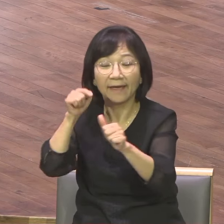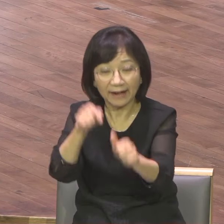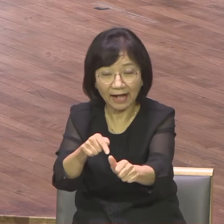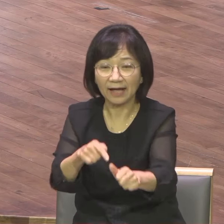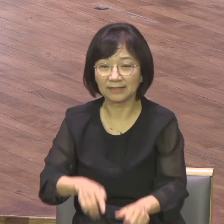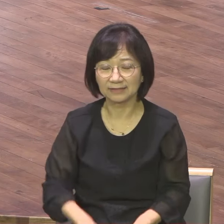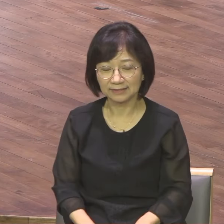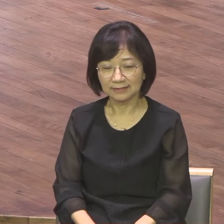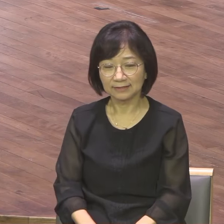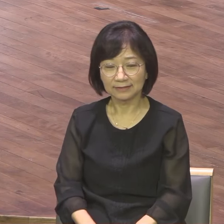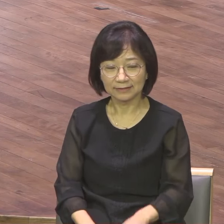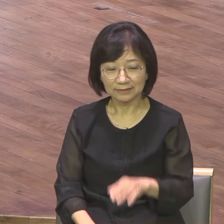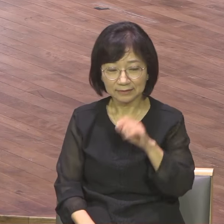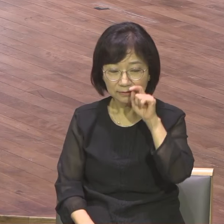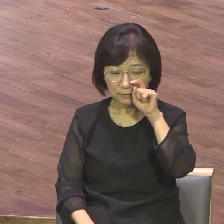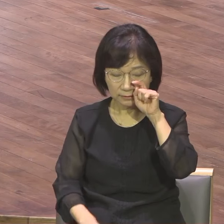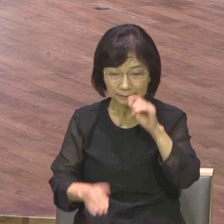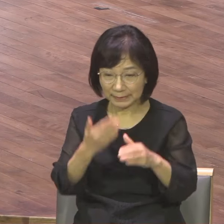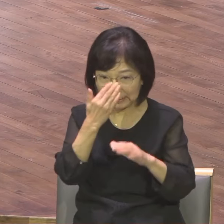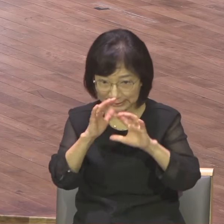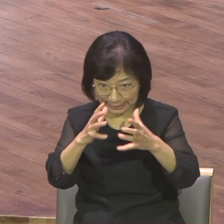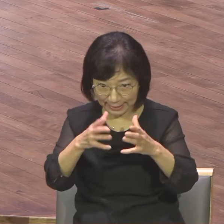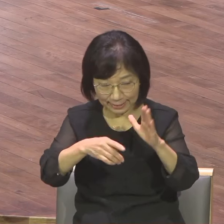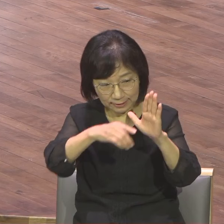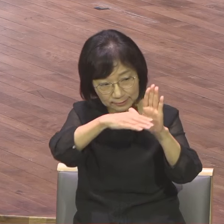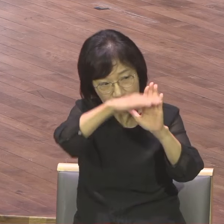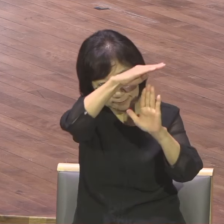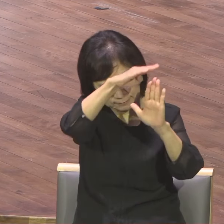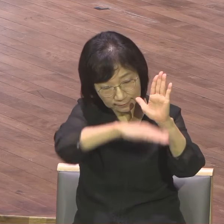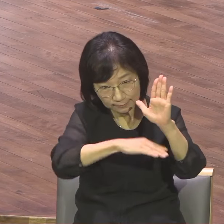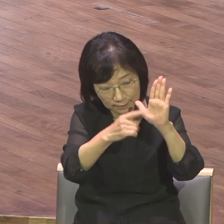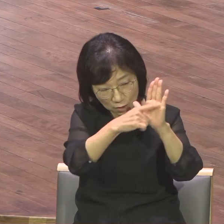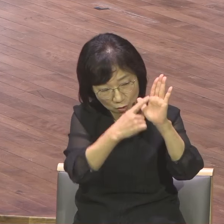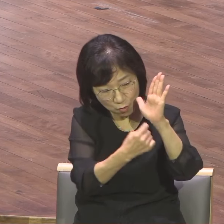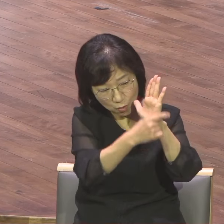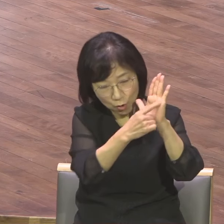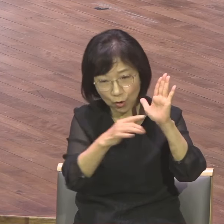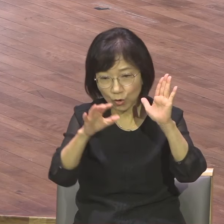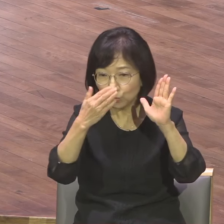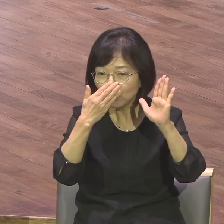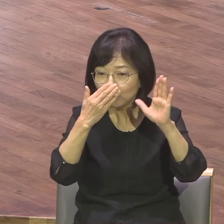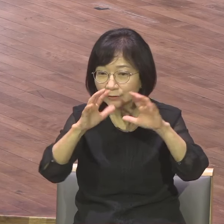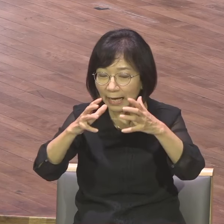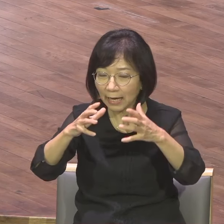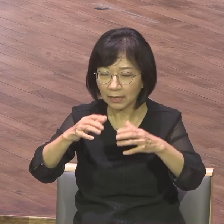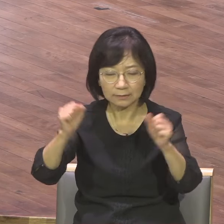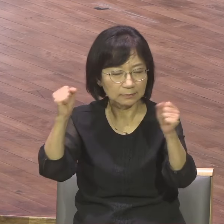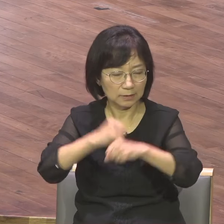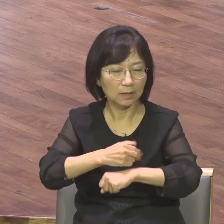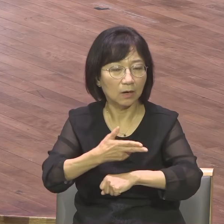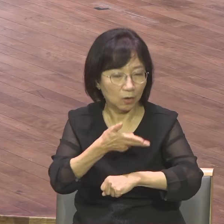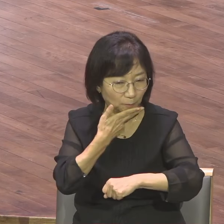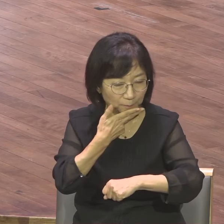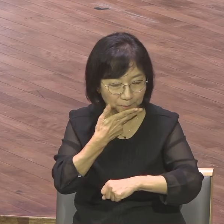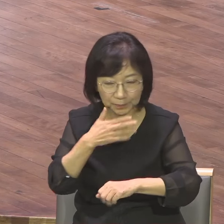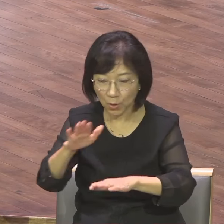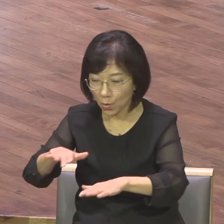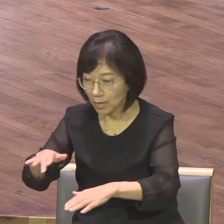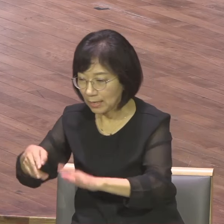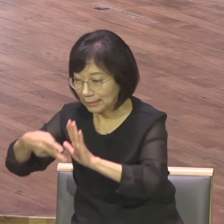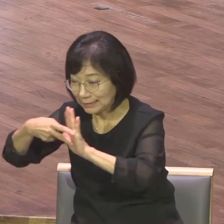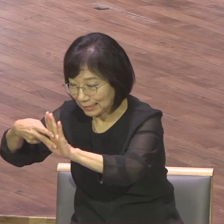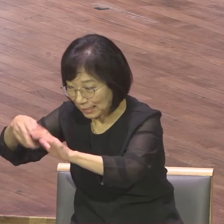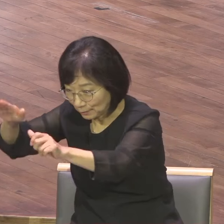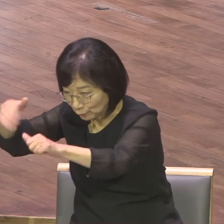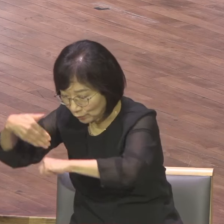자, 하나님께서 남유다가 이번 전쟁으로는 망하지 않는다는 사실을 이사야 선지자를 통해서 아스